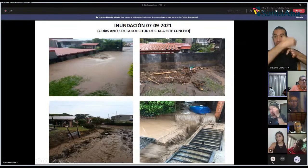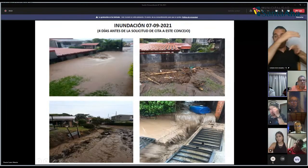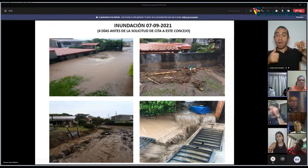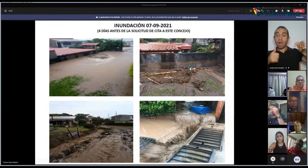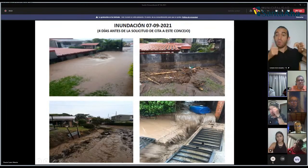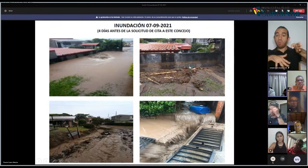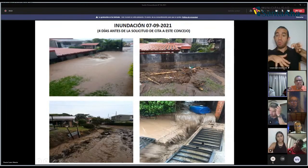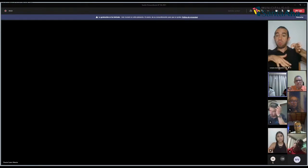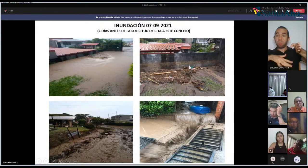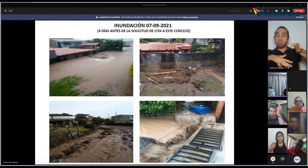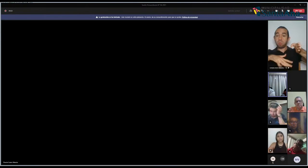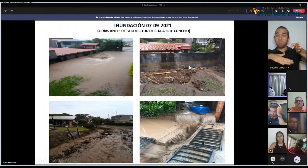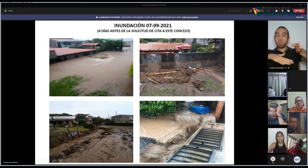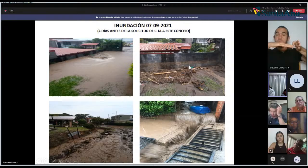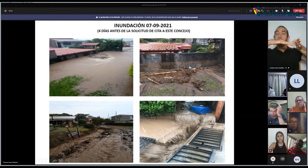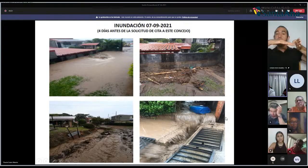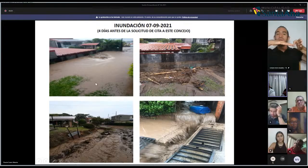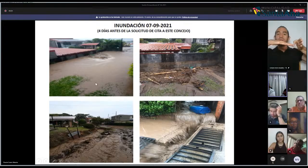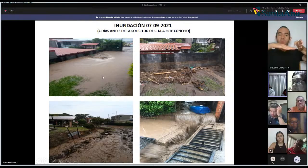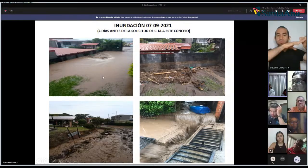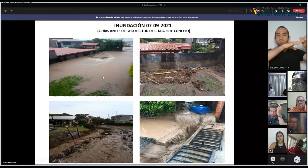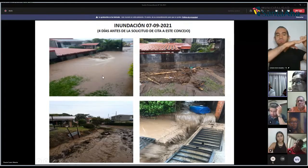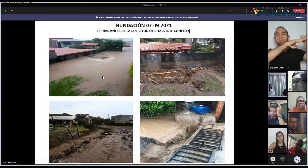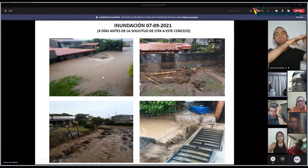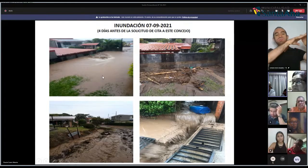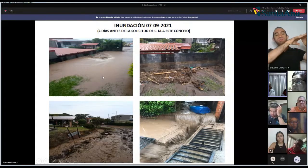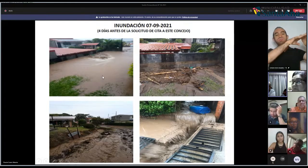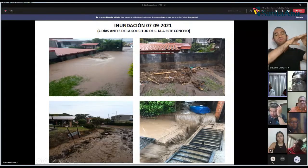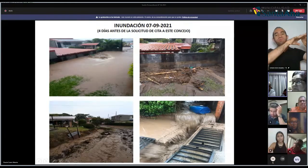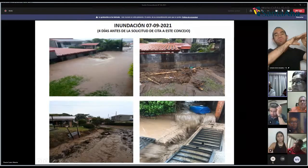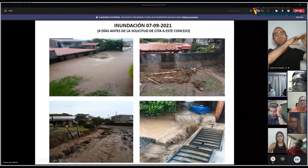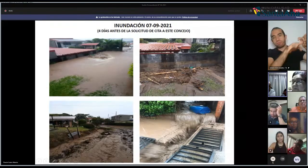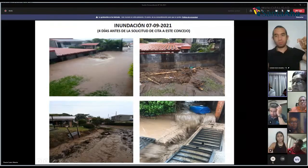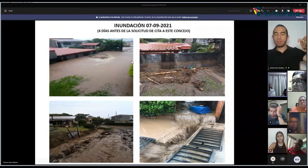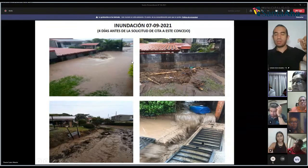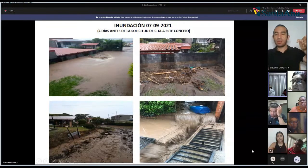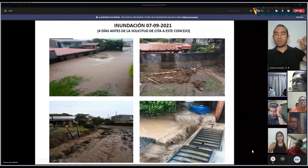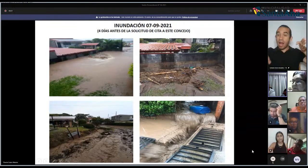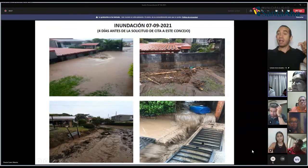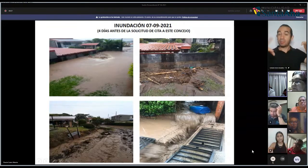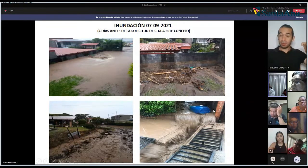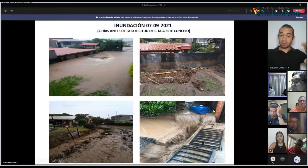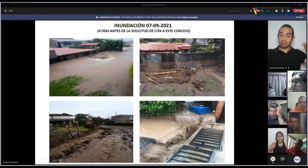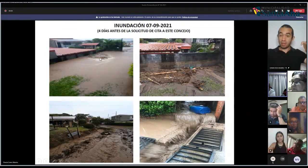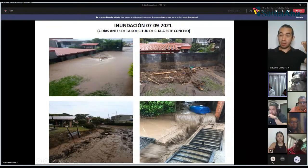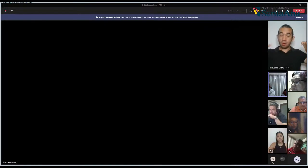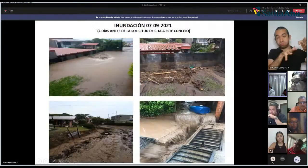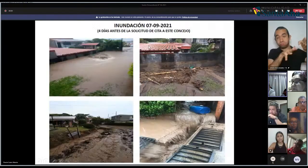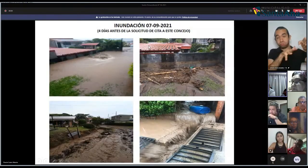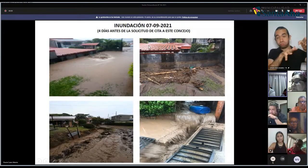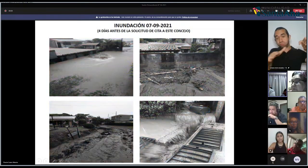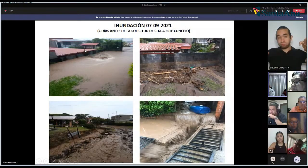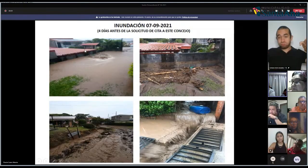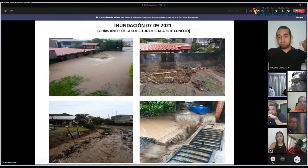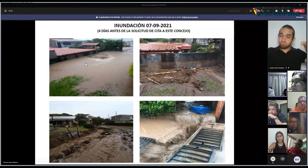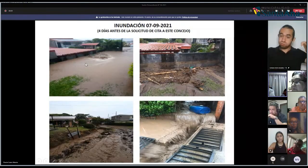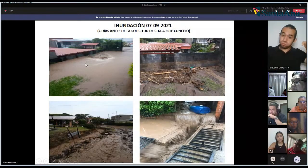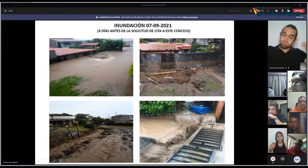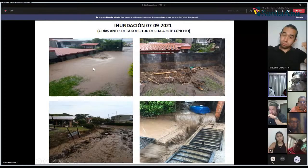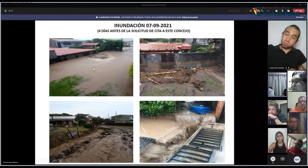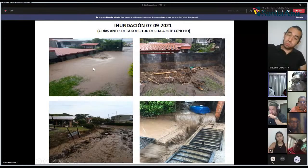rebota y se viene por la calle principal por esta parte y lo recibimos prácticamente muchos vecinos